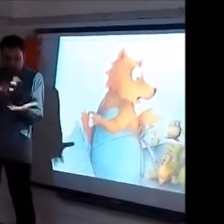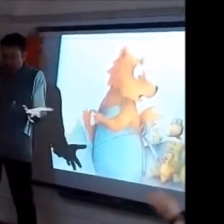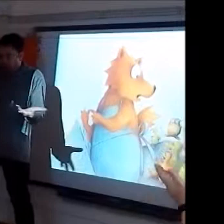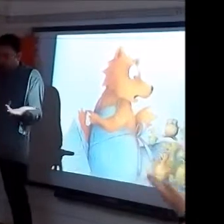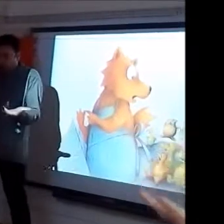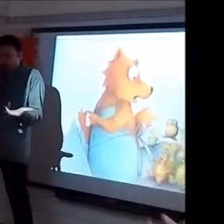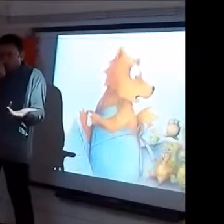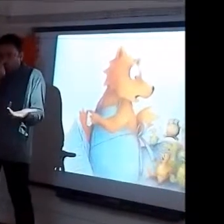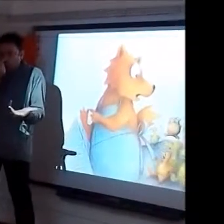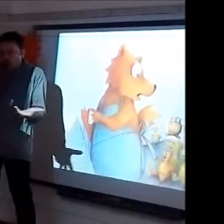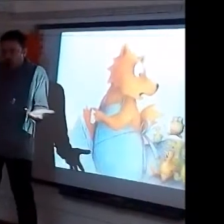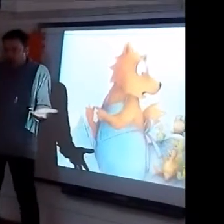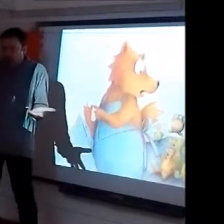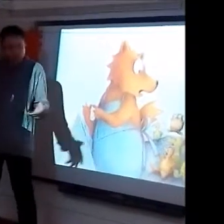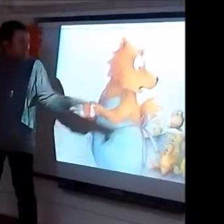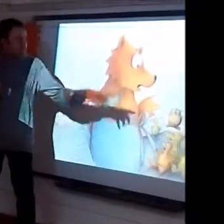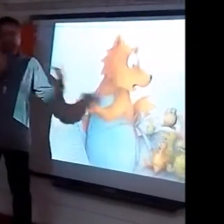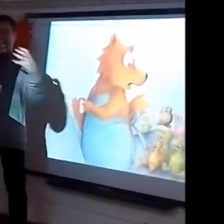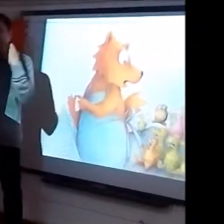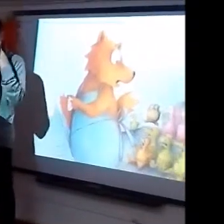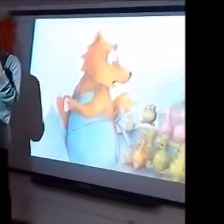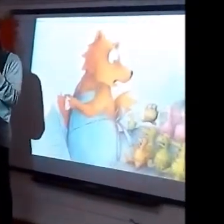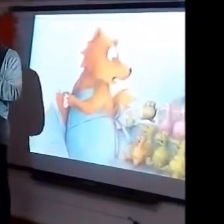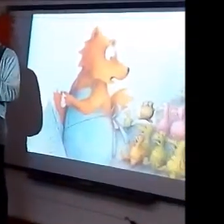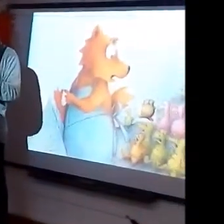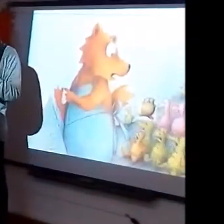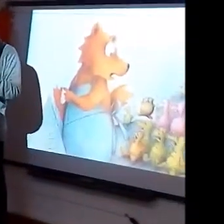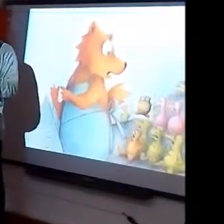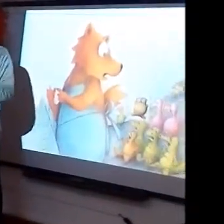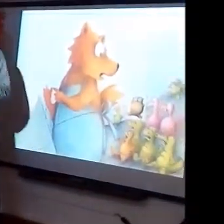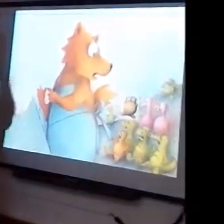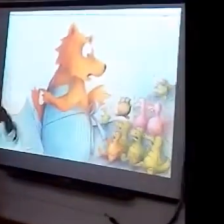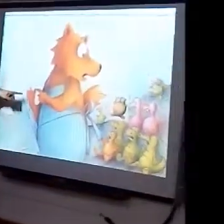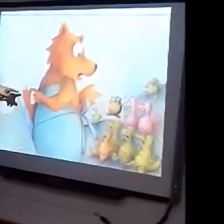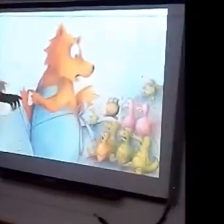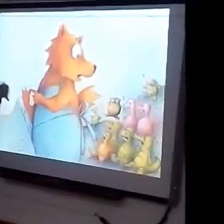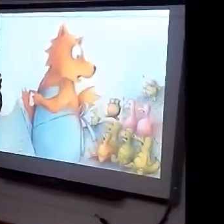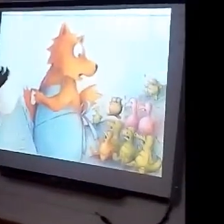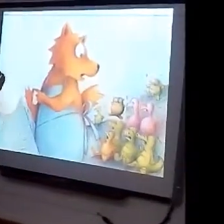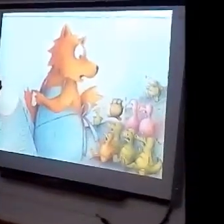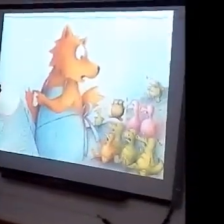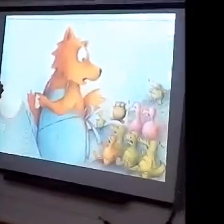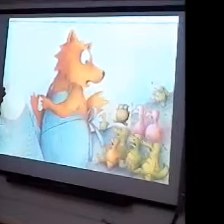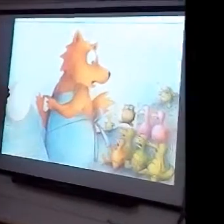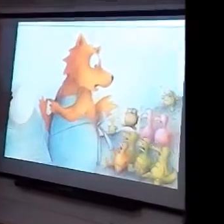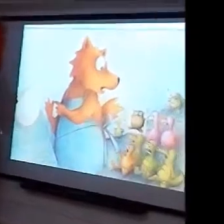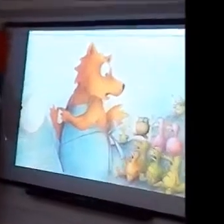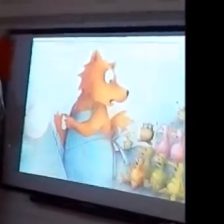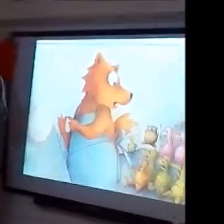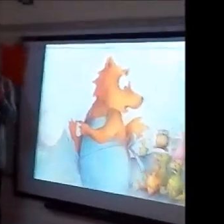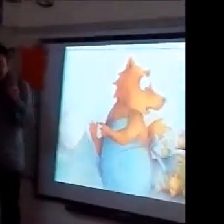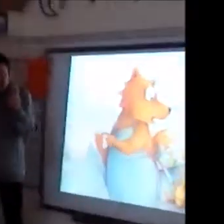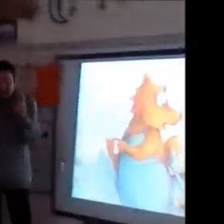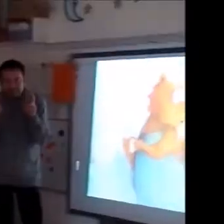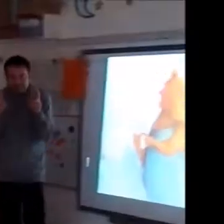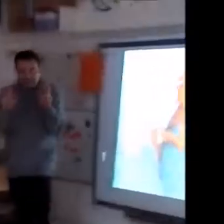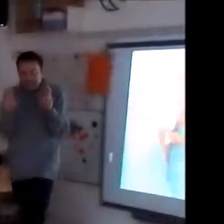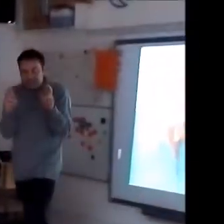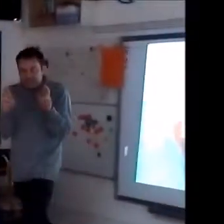no va a haber suficiente para todos estos animalitos. Y todos a llorar, así que no sabíamos tampoco si el huevo se iba a abrir.